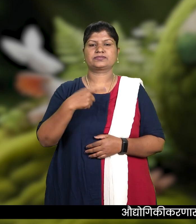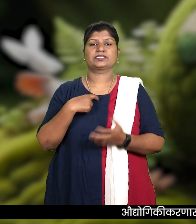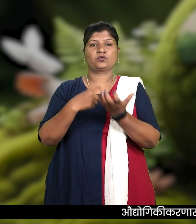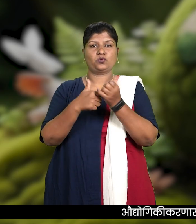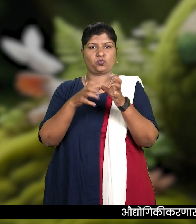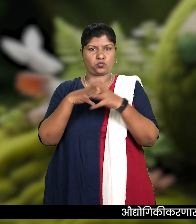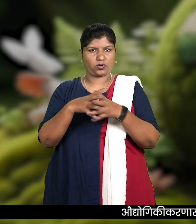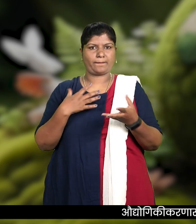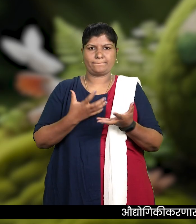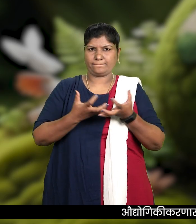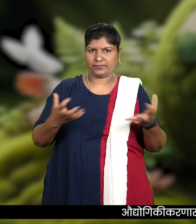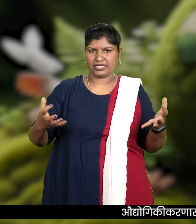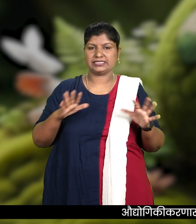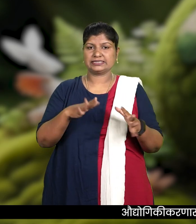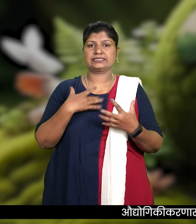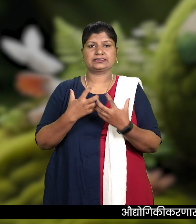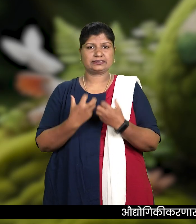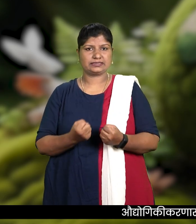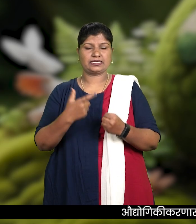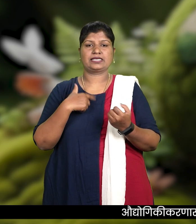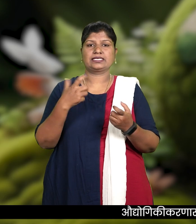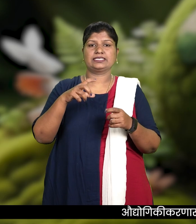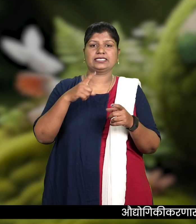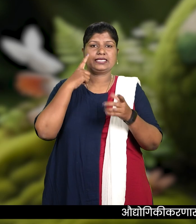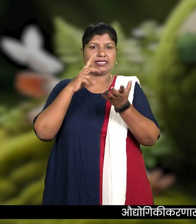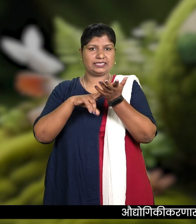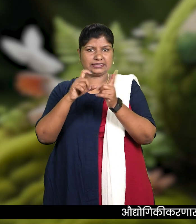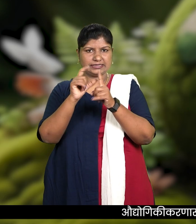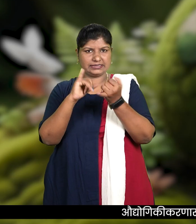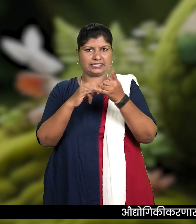औद्योगिकीकरणासाठी लागणारा कच्चा माल जंगले नष्ट करून मिळवला जातो.